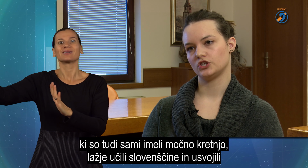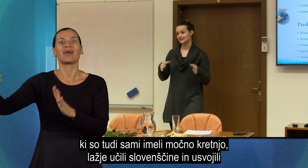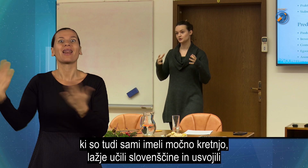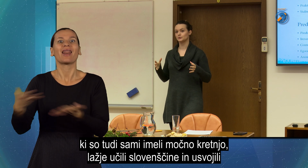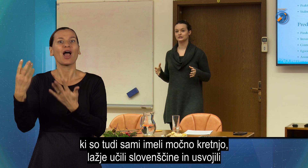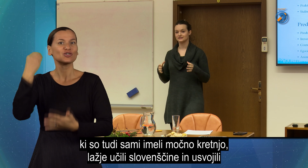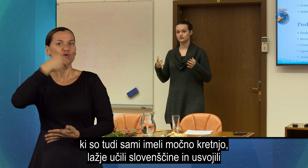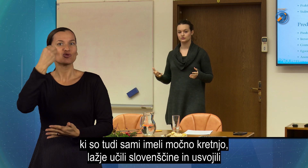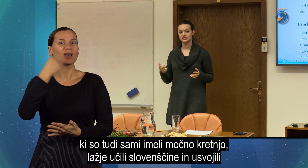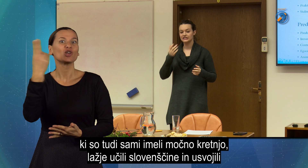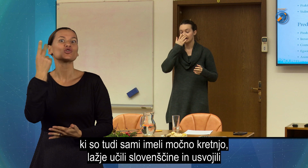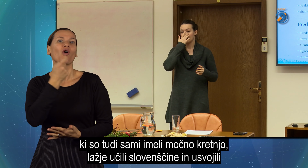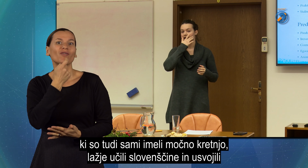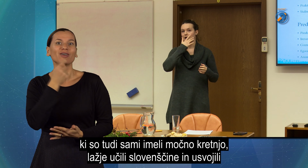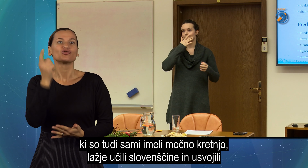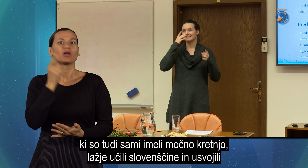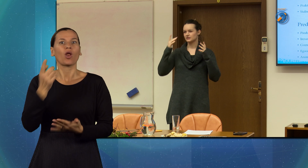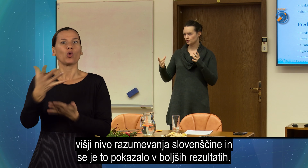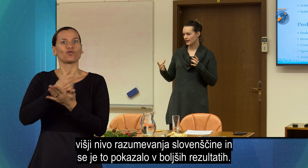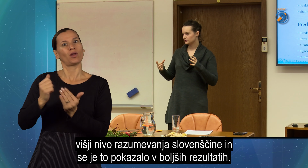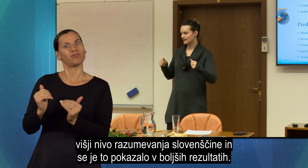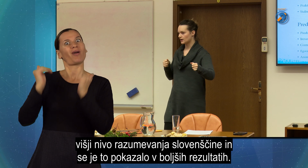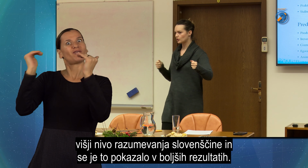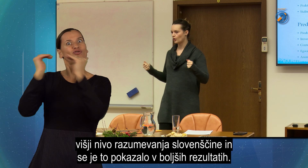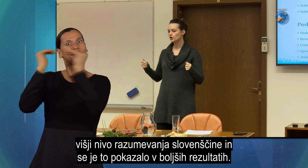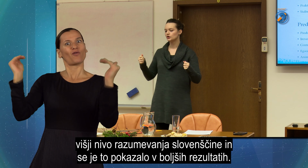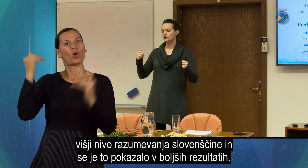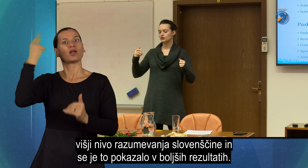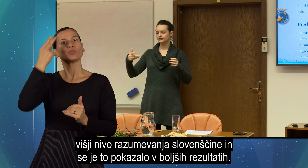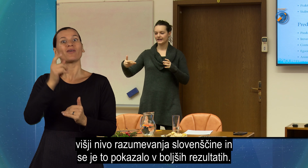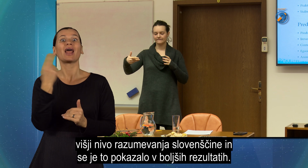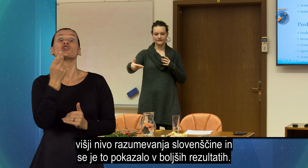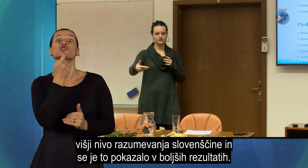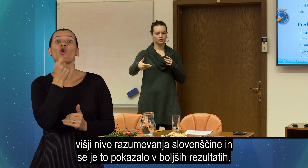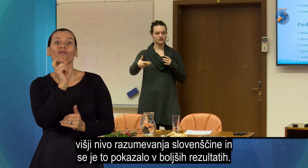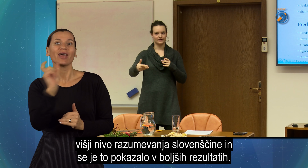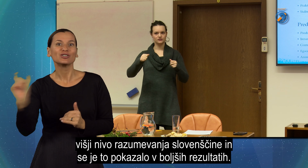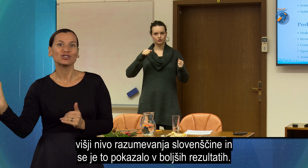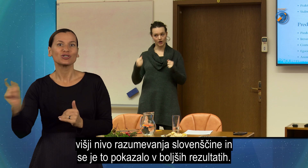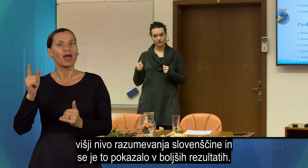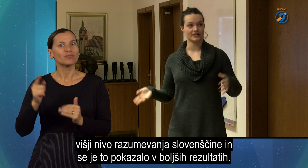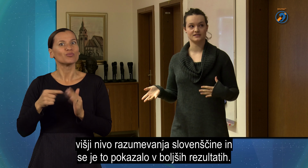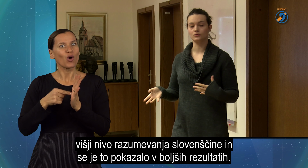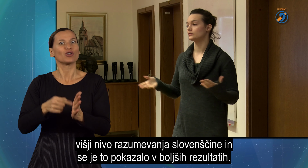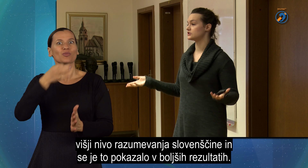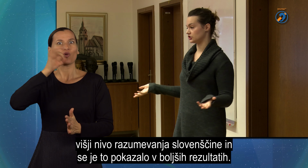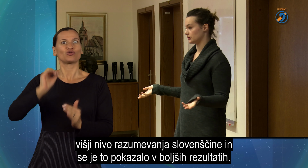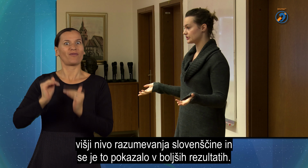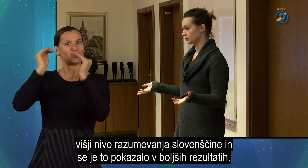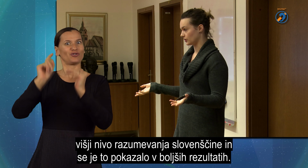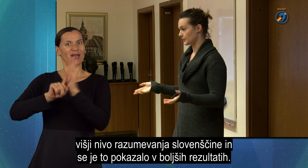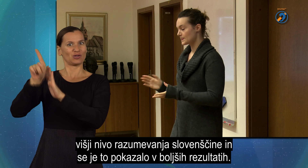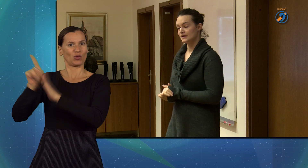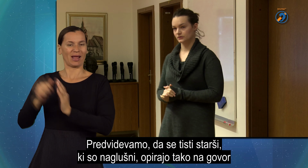potem učili slovenščine in usvojili višji nivo razumevanja slovenščine in se je potem to kazalo v višjih